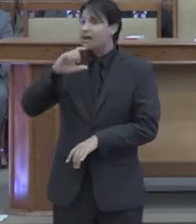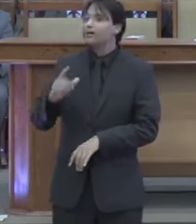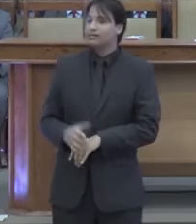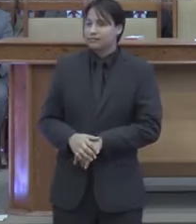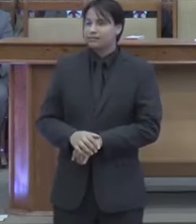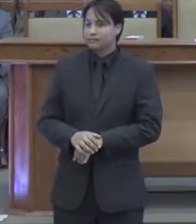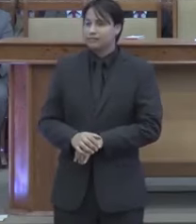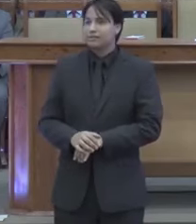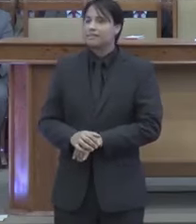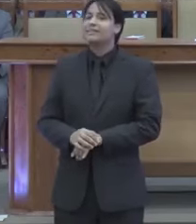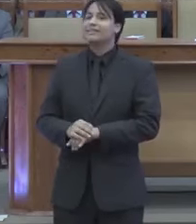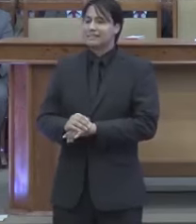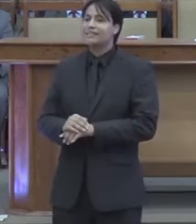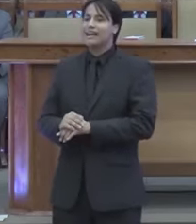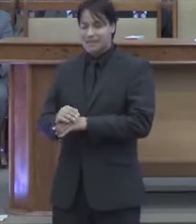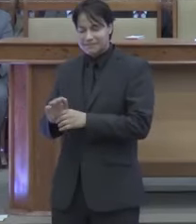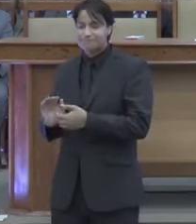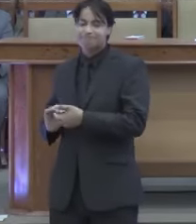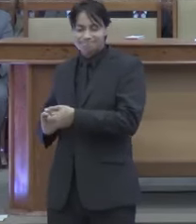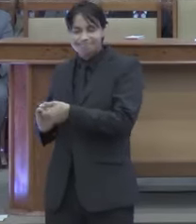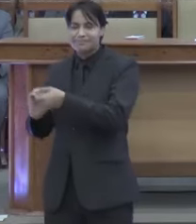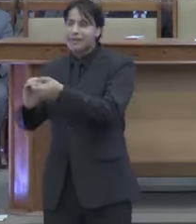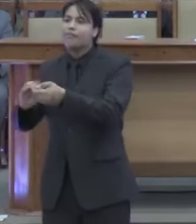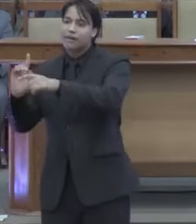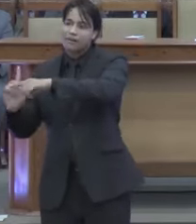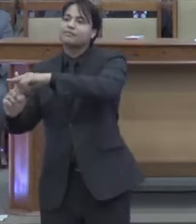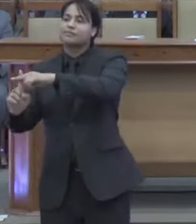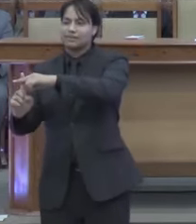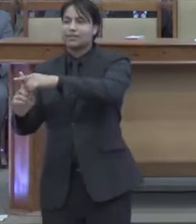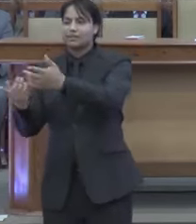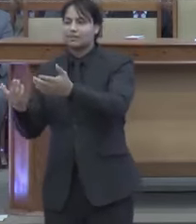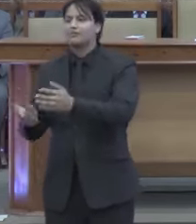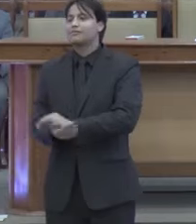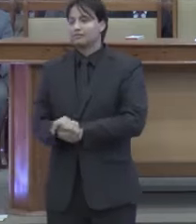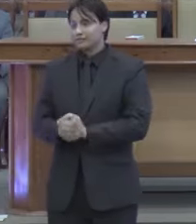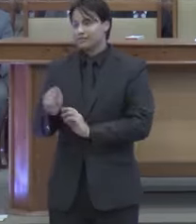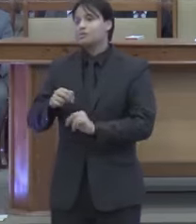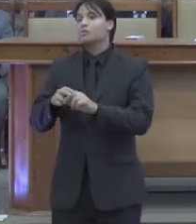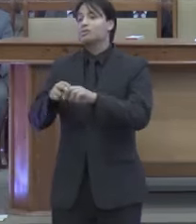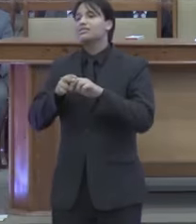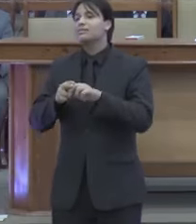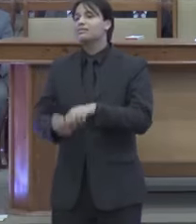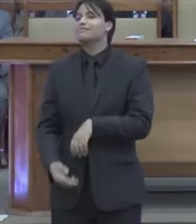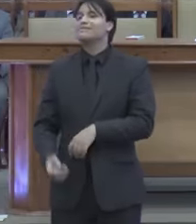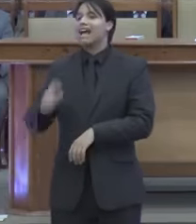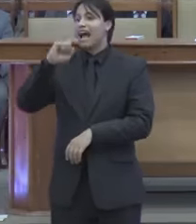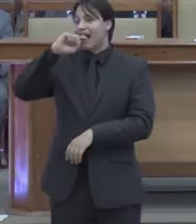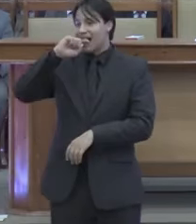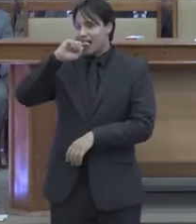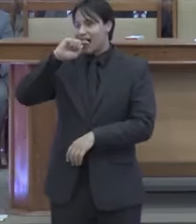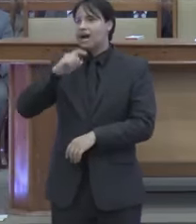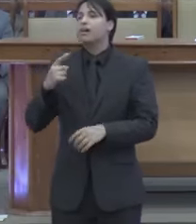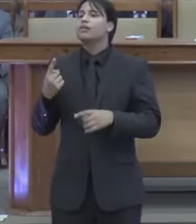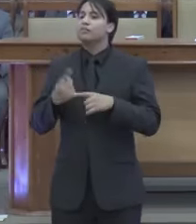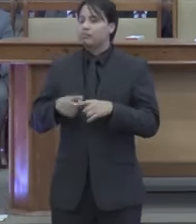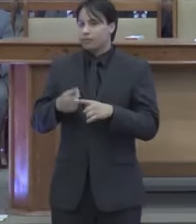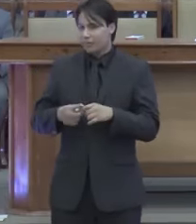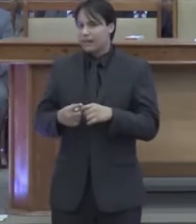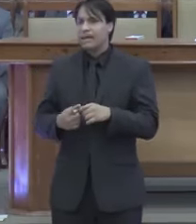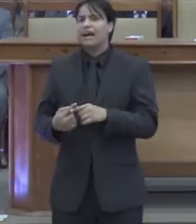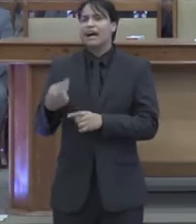Está aí. Eles mataram Jesus só por inveja. Porque o partido deles, a